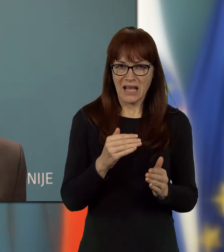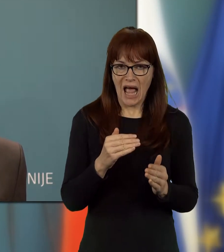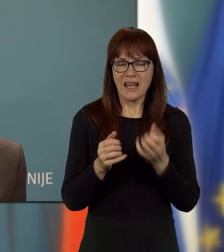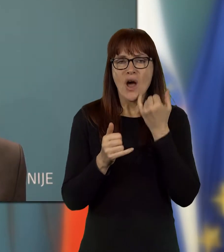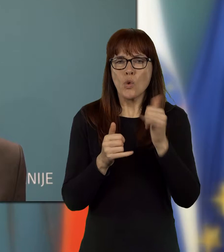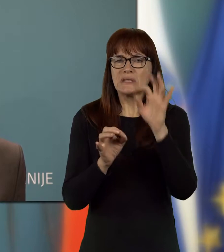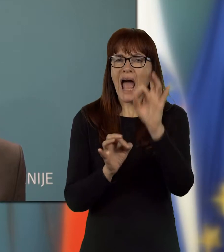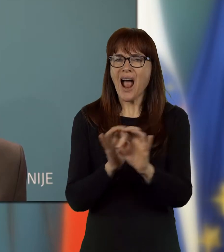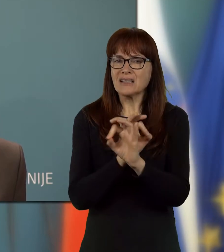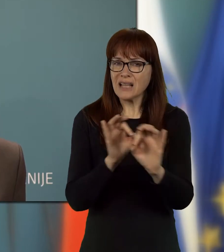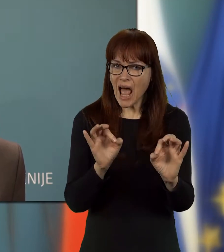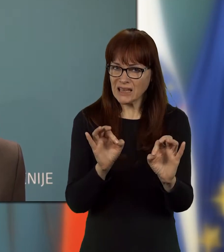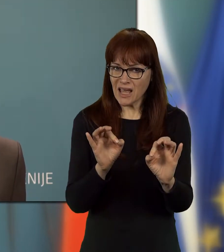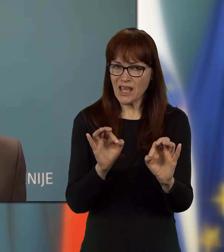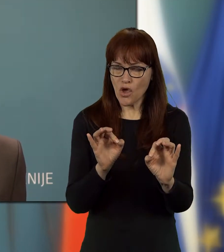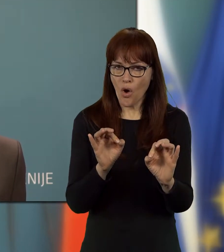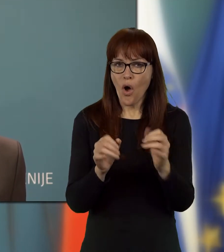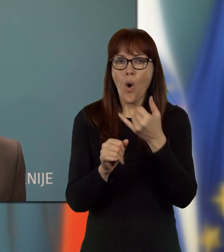nazadnje, vsako strategijo,